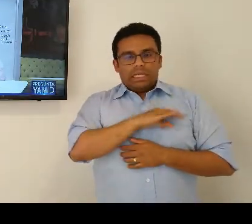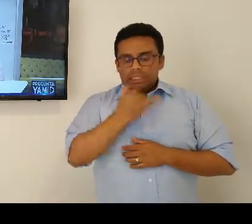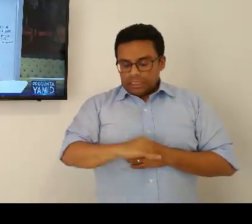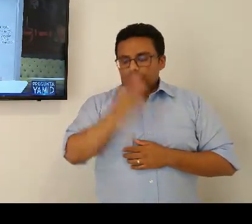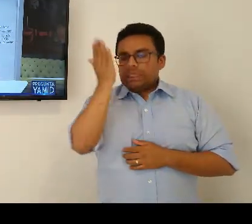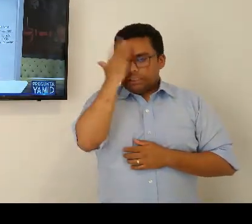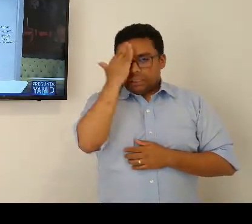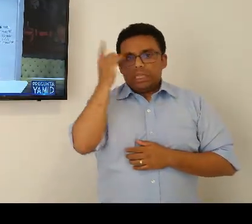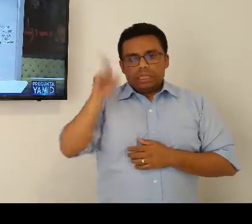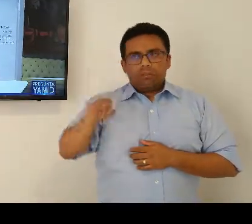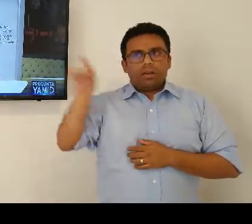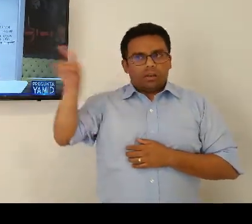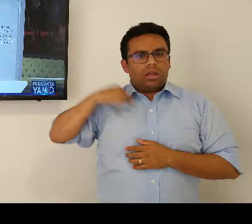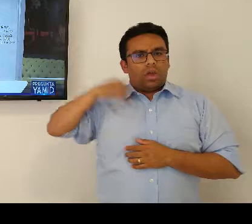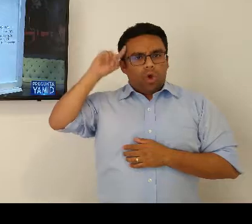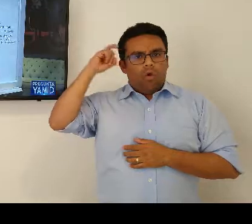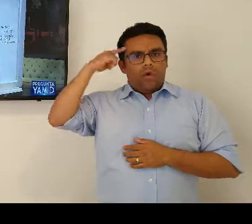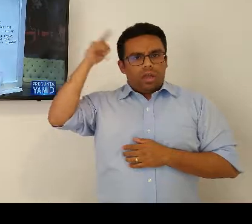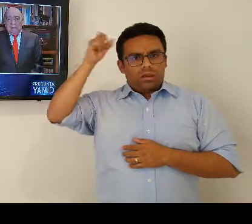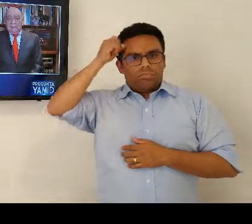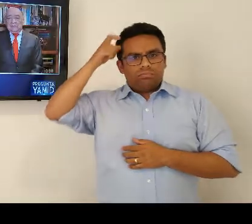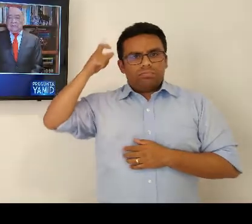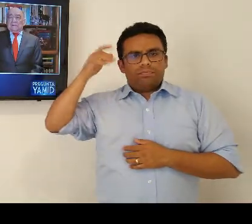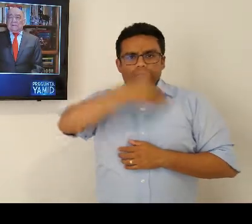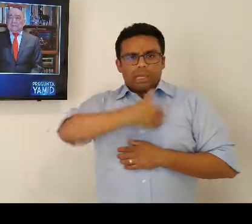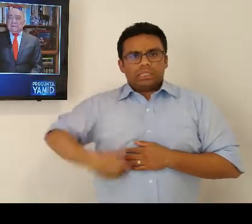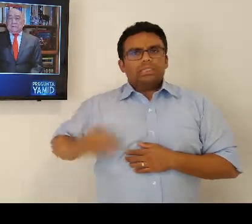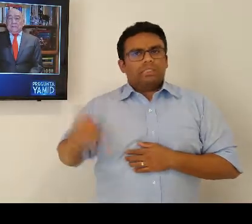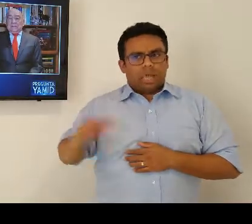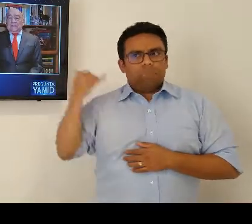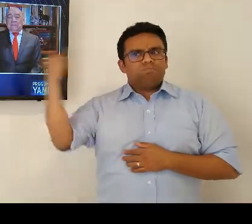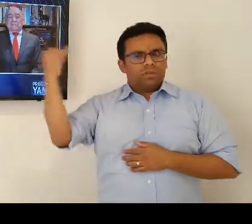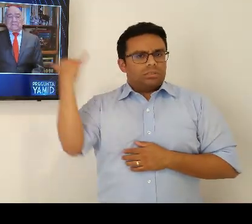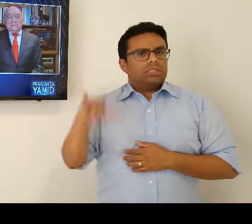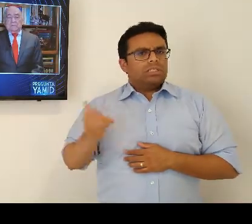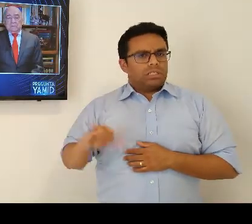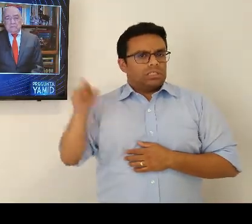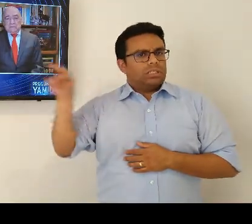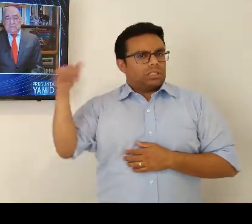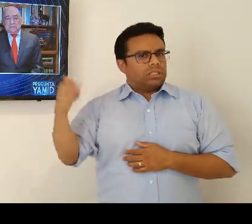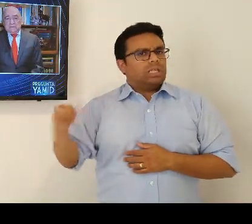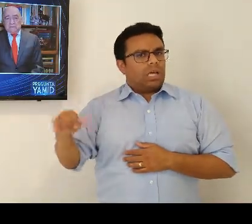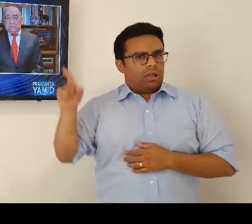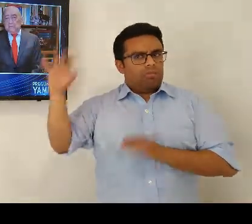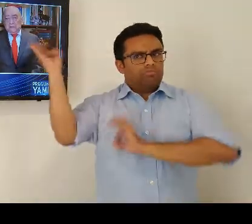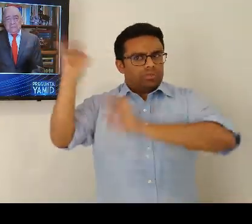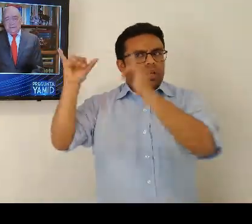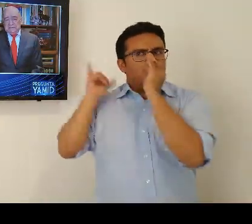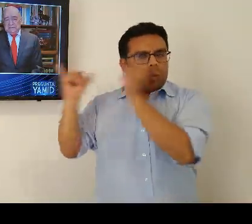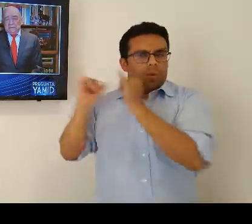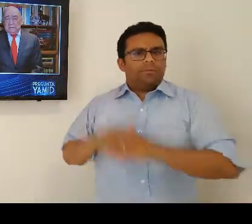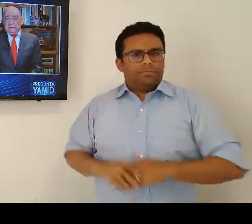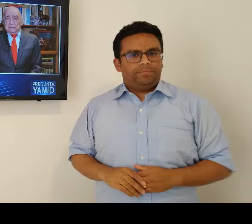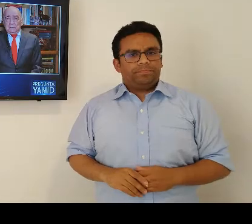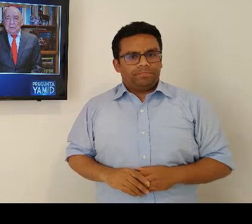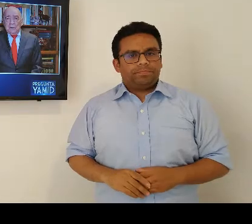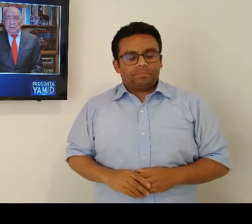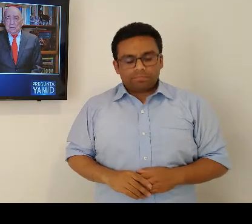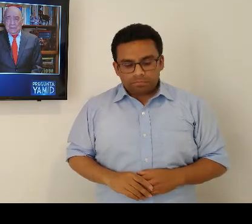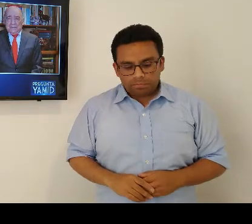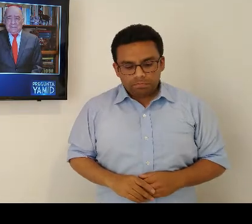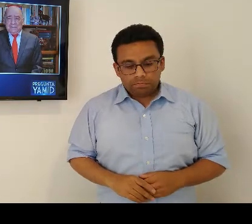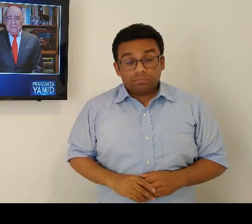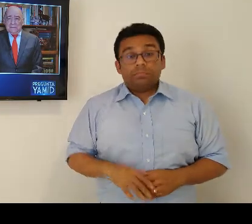trabajando también el gobierno nacional para el resto del país. Señora alcaldesa, tengo entendido que usted contrató, me parece que